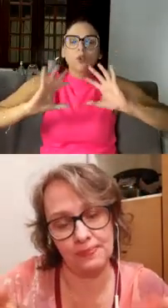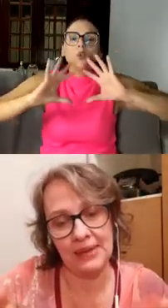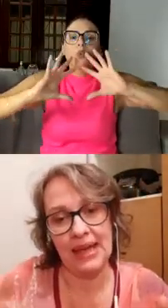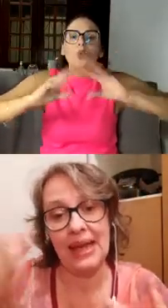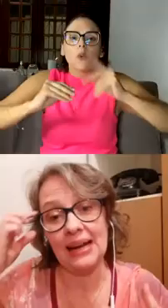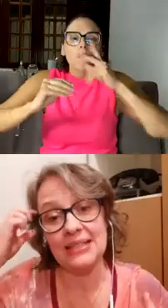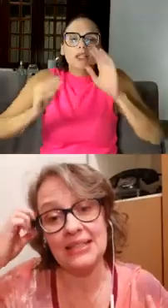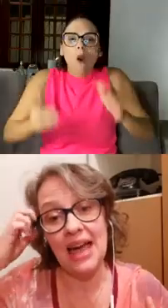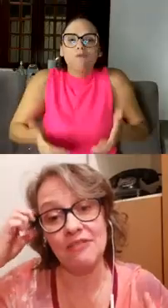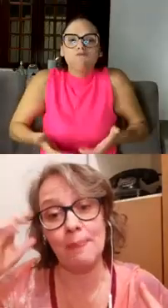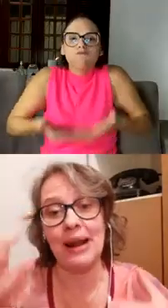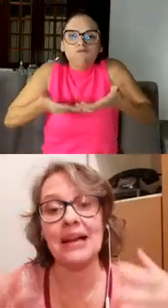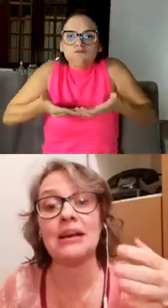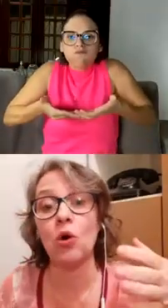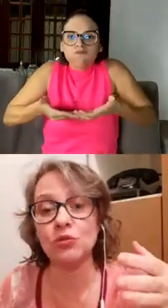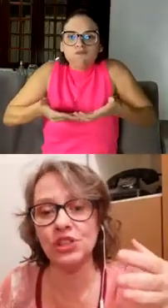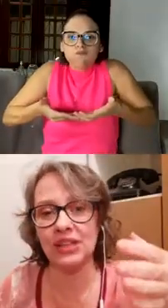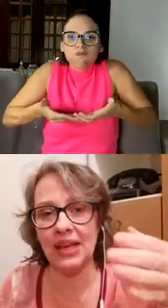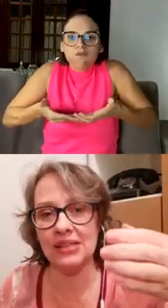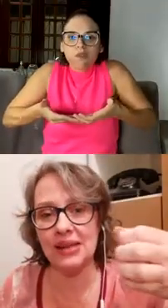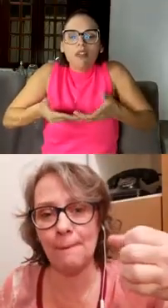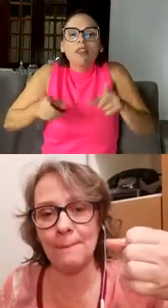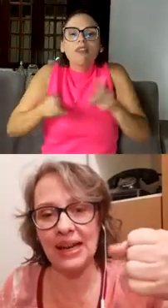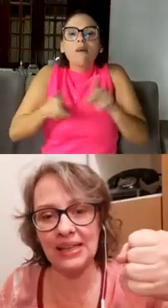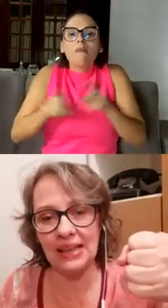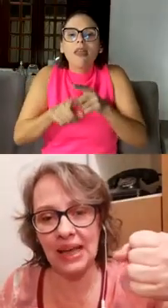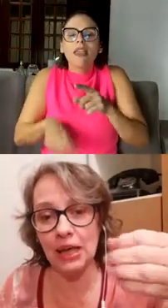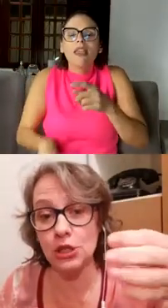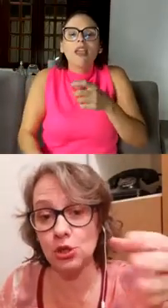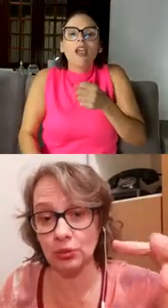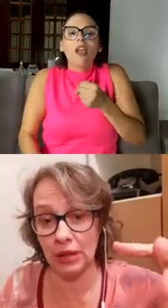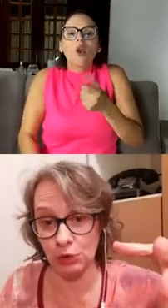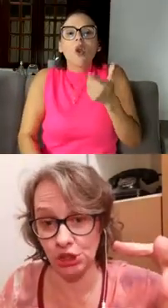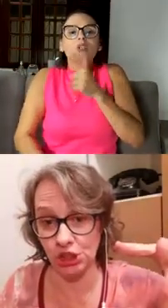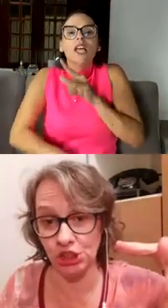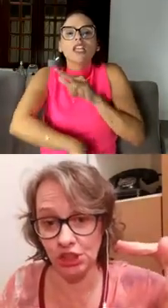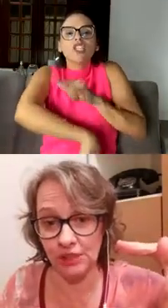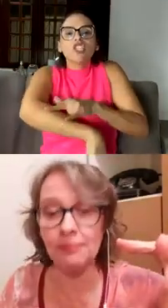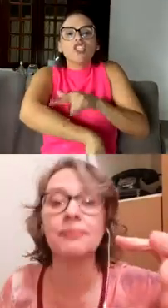internos. Ela serve para continência, prender